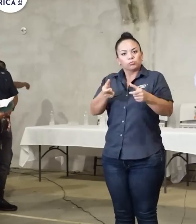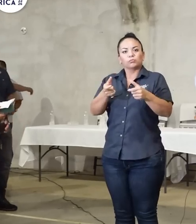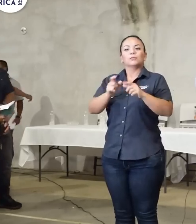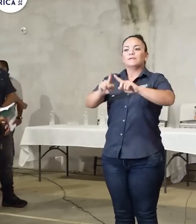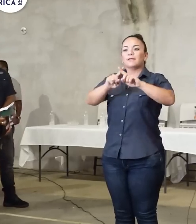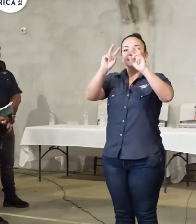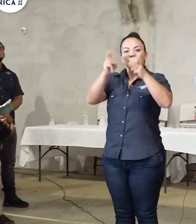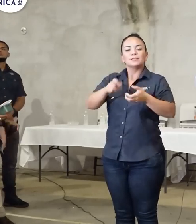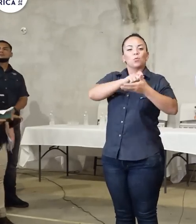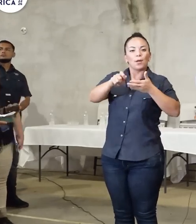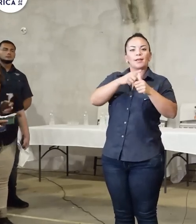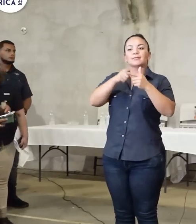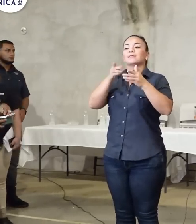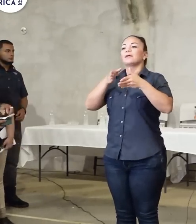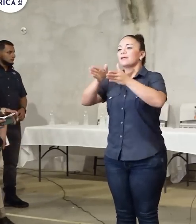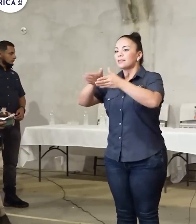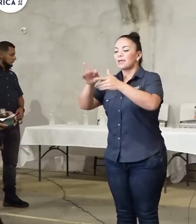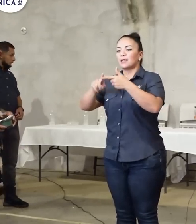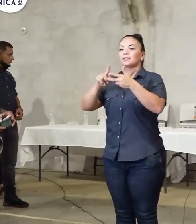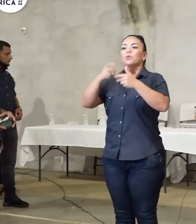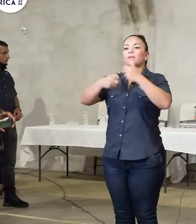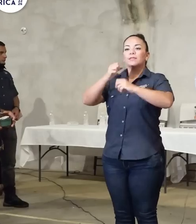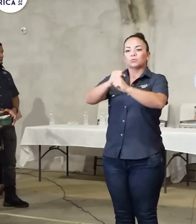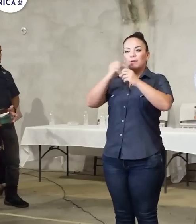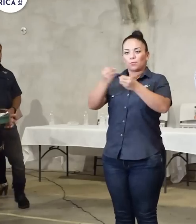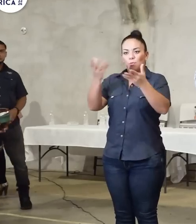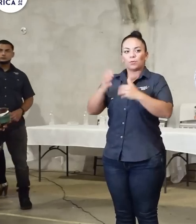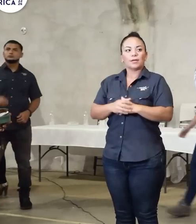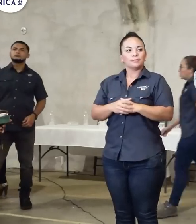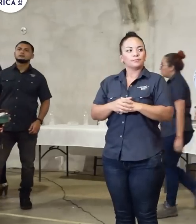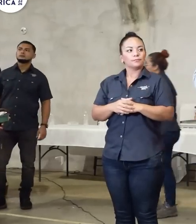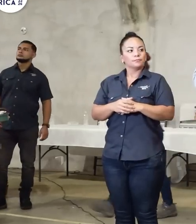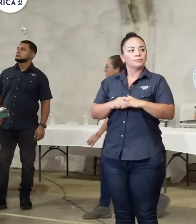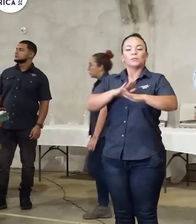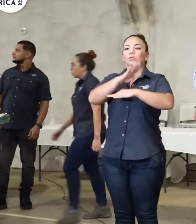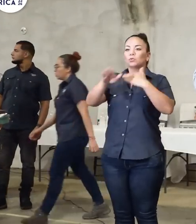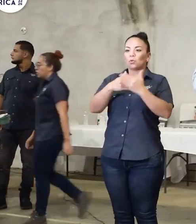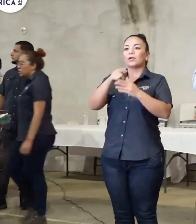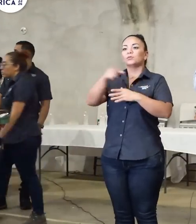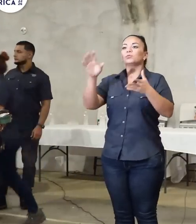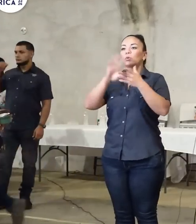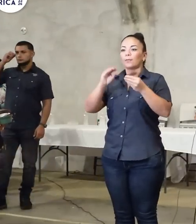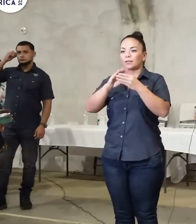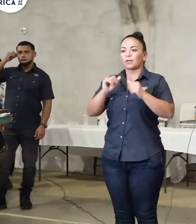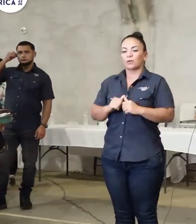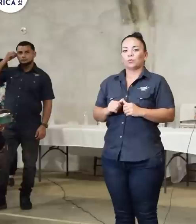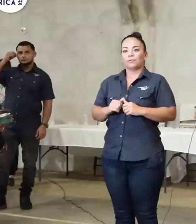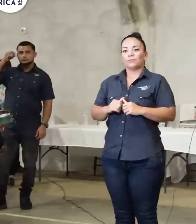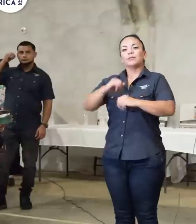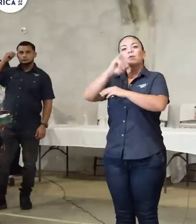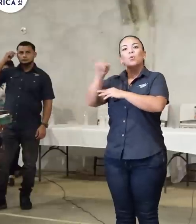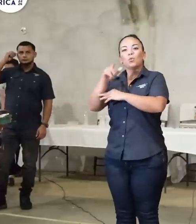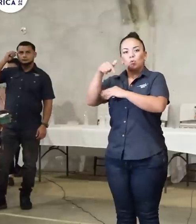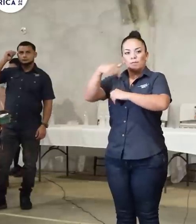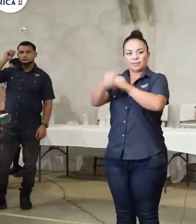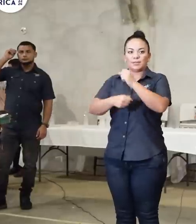escuelas, carreteras, problemas de seguridad pública que ellos nos habían comentado en julio